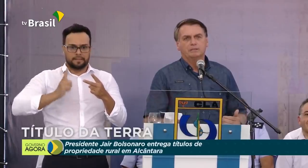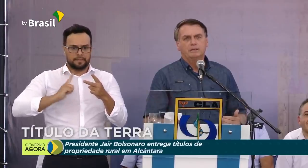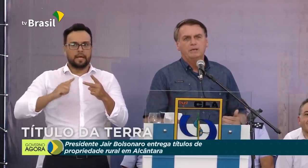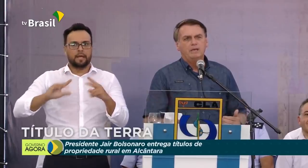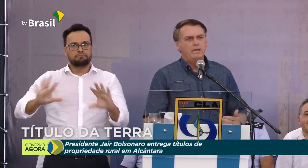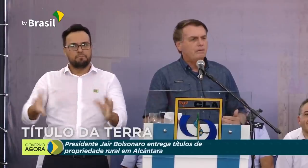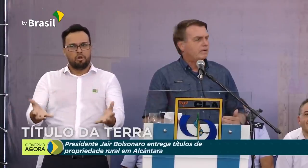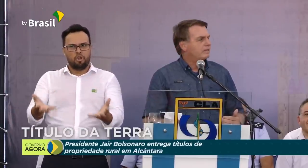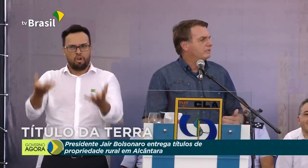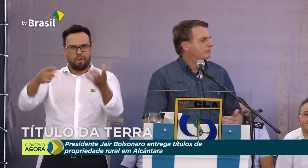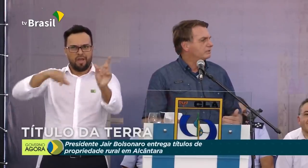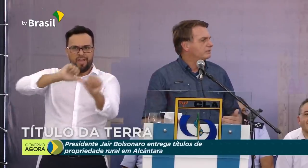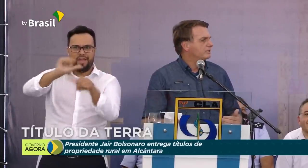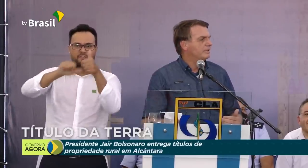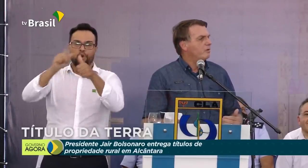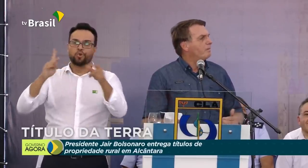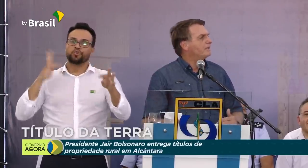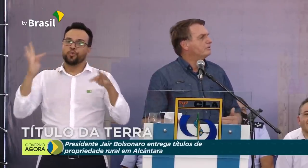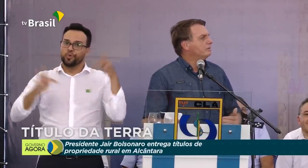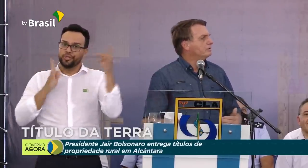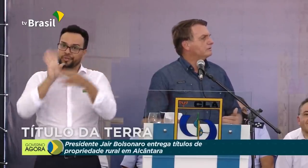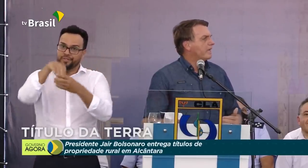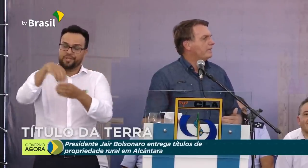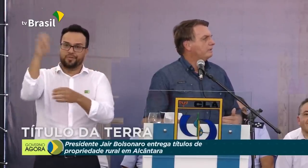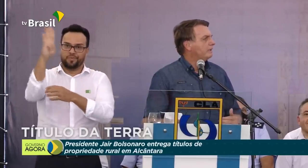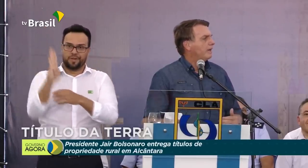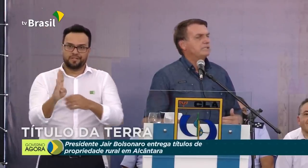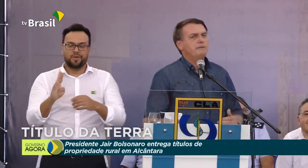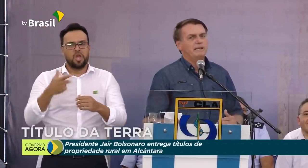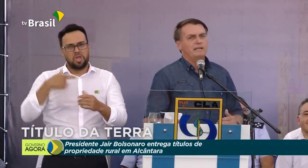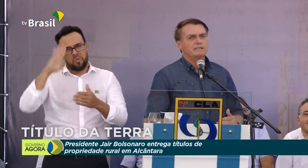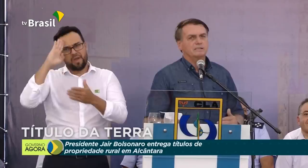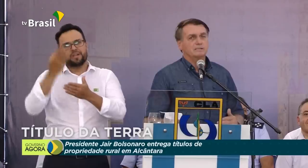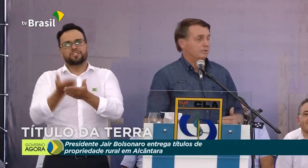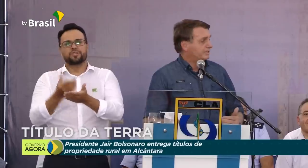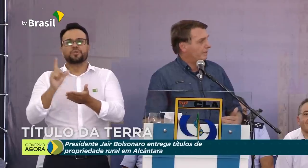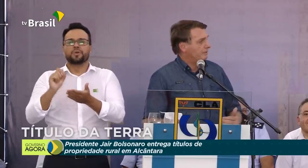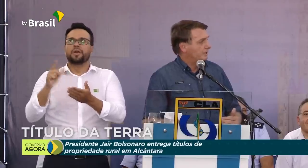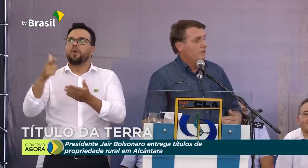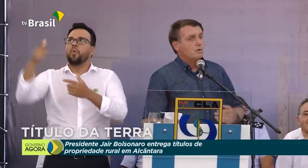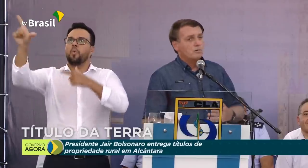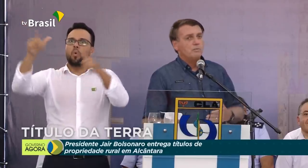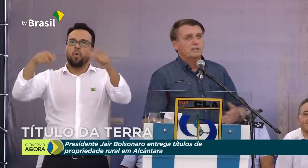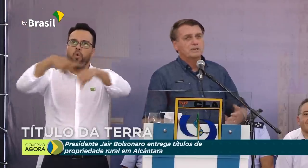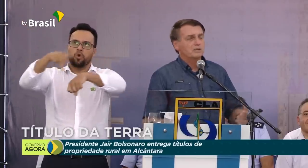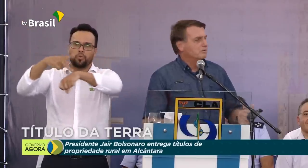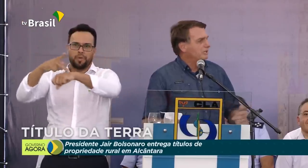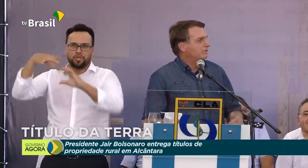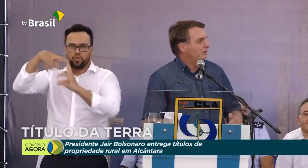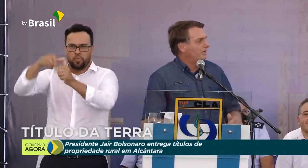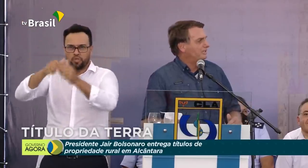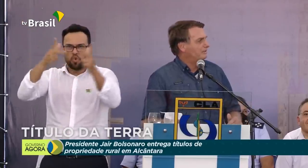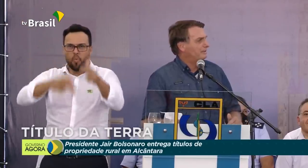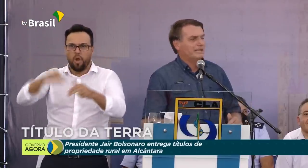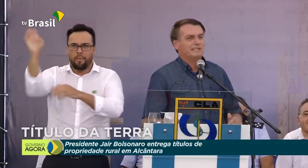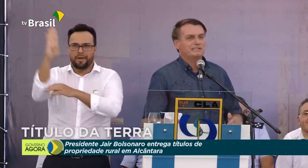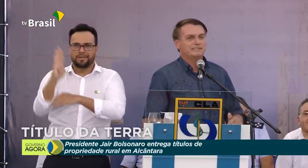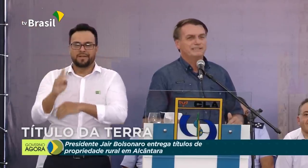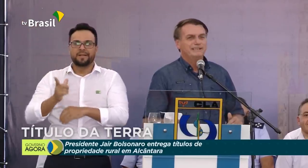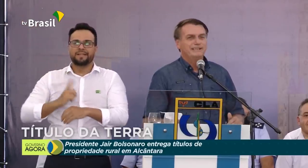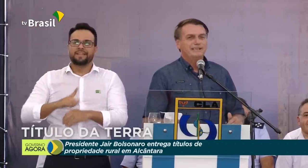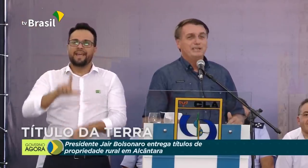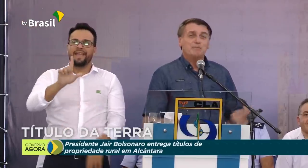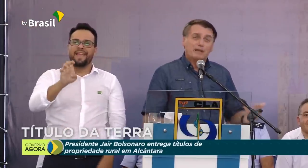Brasil. Eu acredito, Gilson, que nenhum país do mundo tem as belezas que nós temos, como aqui os Lençóis